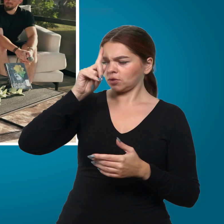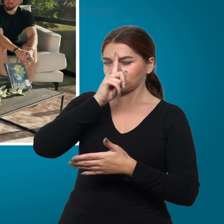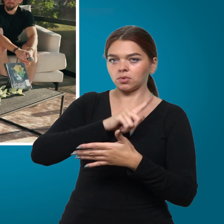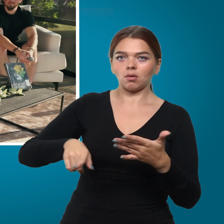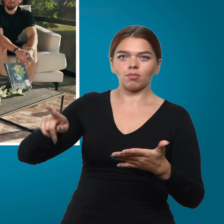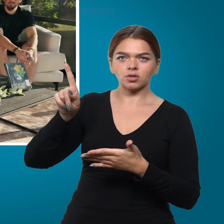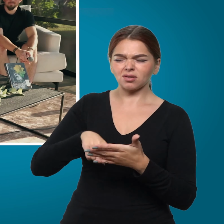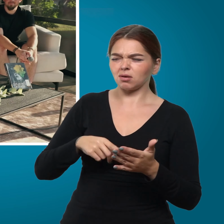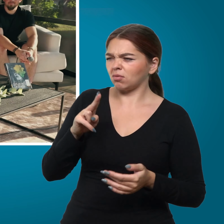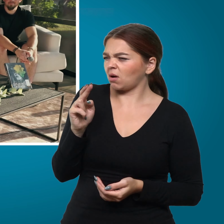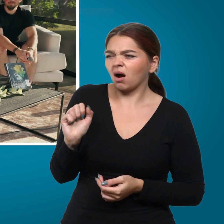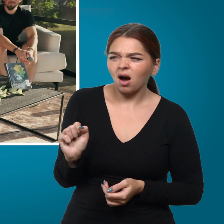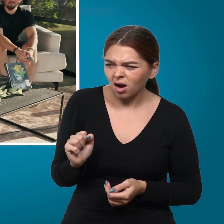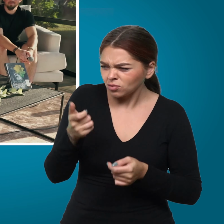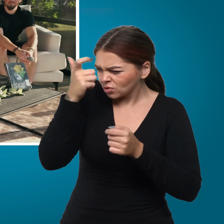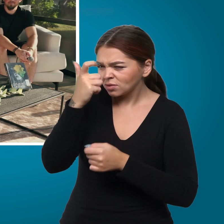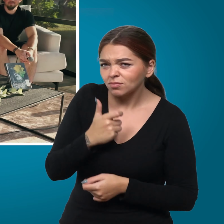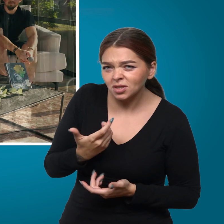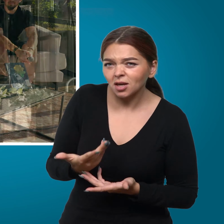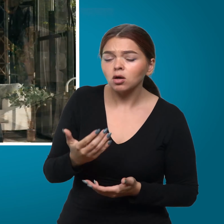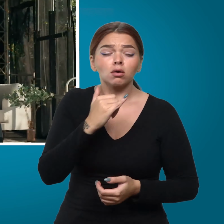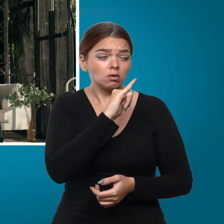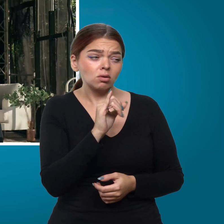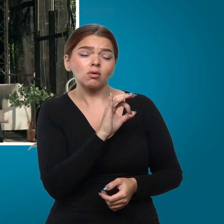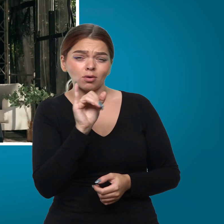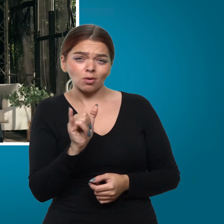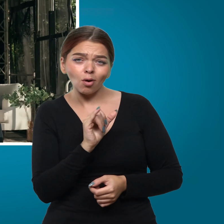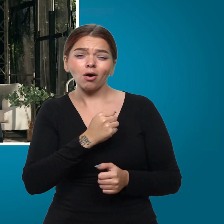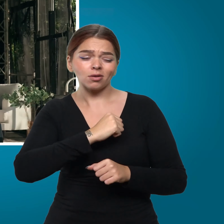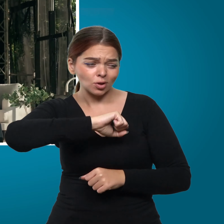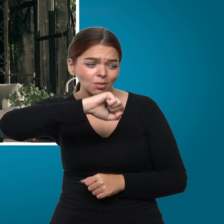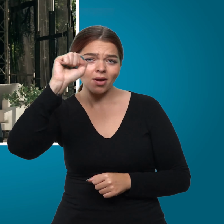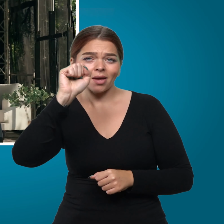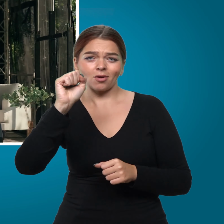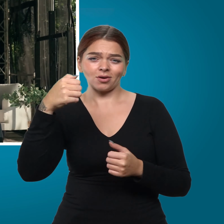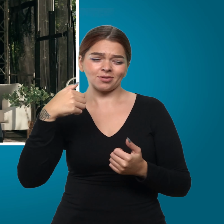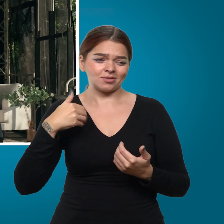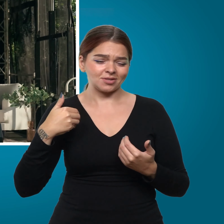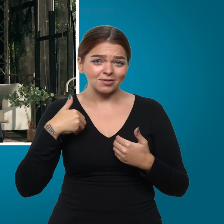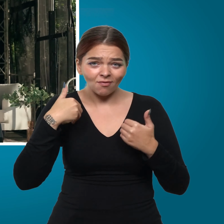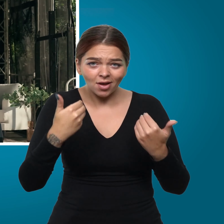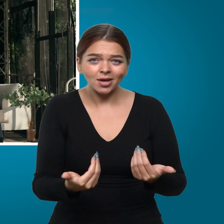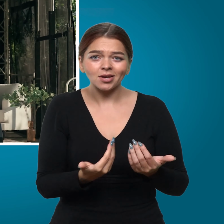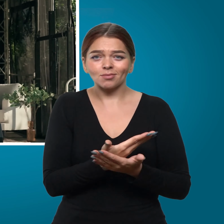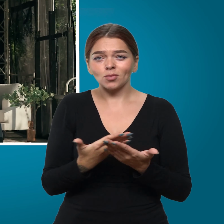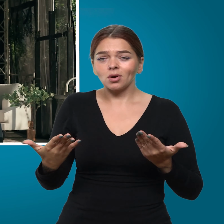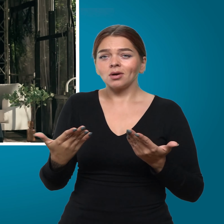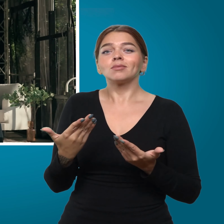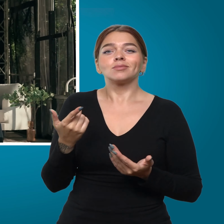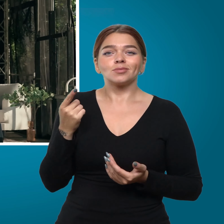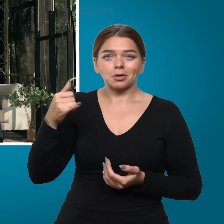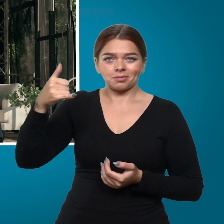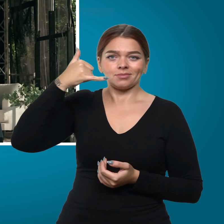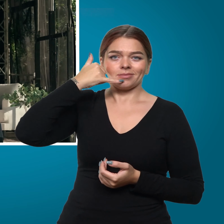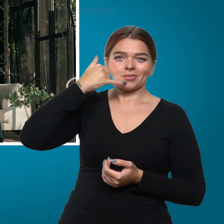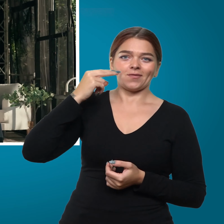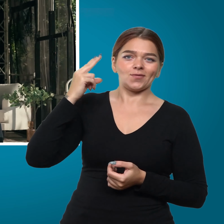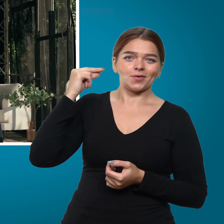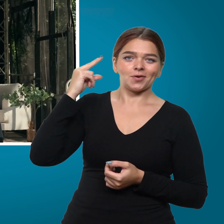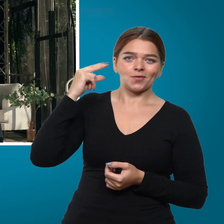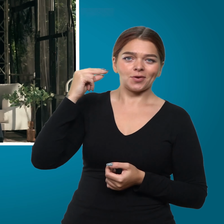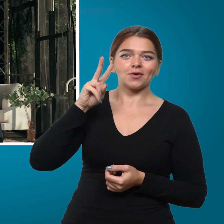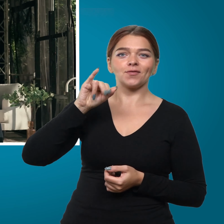pusmetį, man rodos, pavasario pradžioje išsiunčiau, o vasaros pabaigoje gavau atsakymą, tokį netikėtą skambutį, kur iš pradžių net nelabai